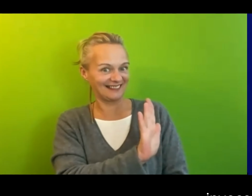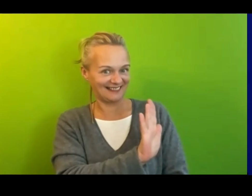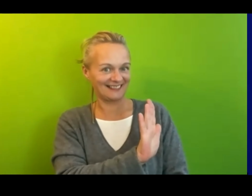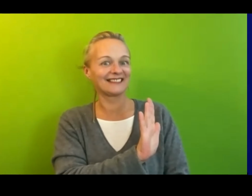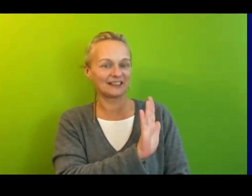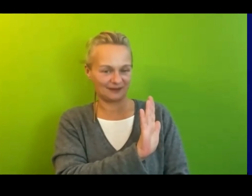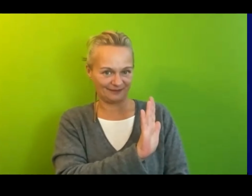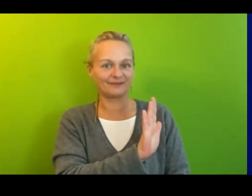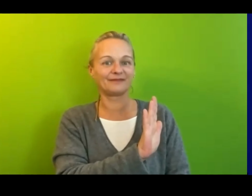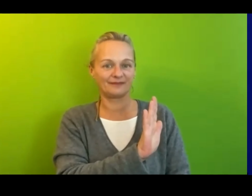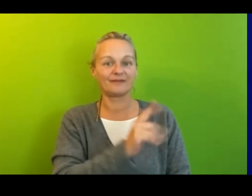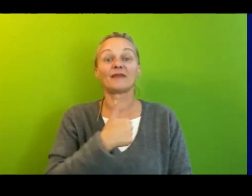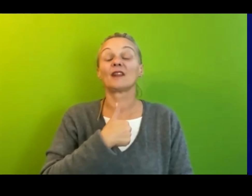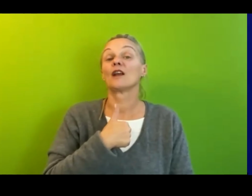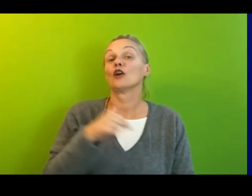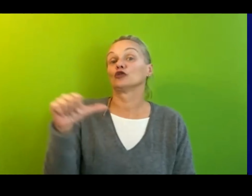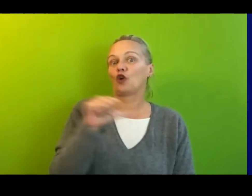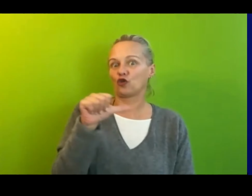Invece in LIS